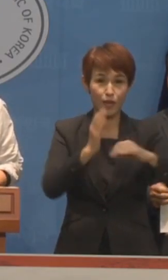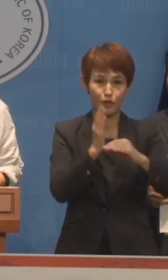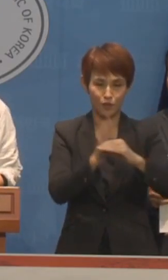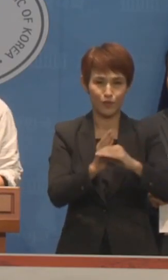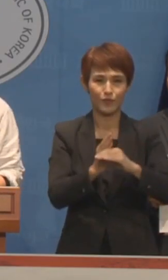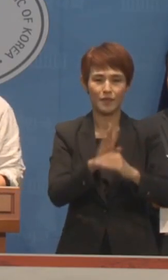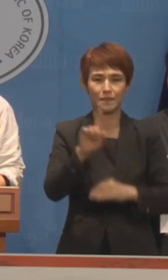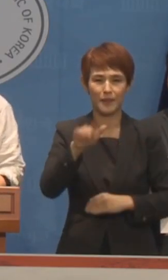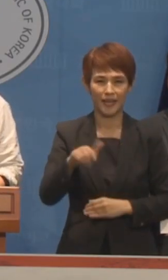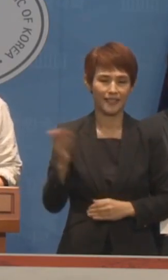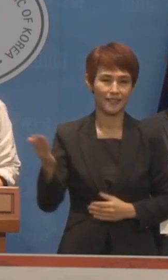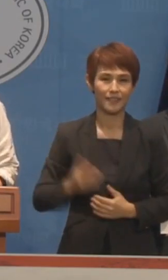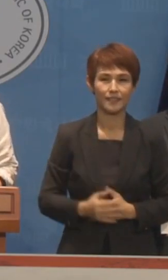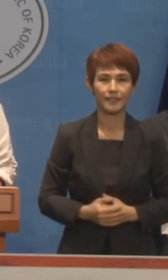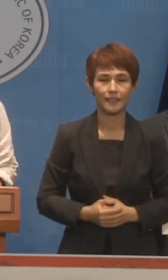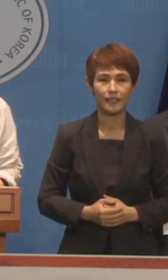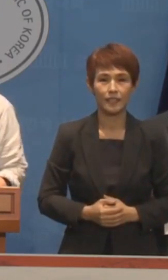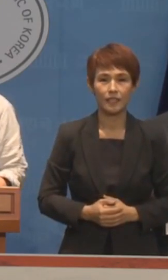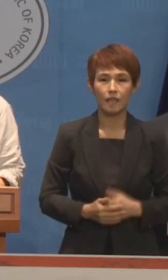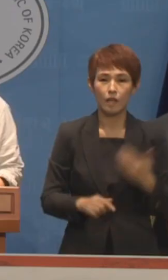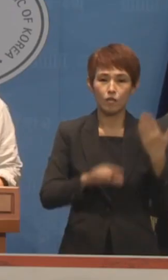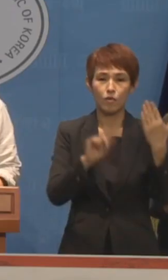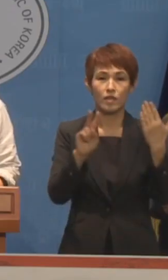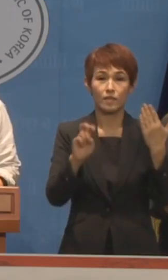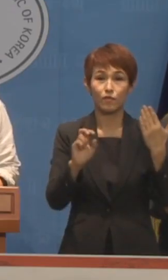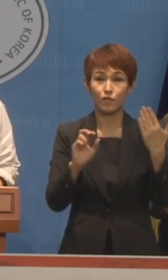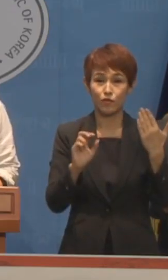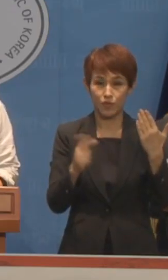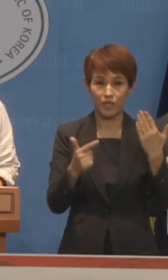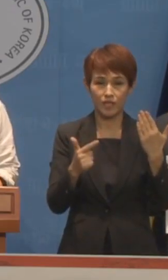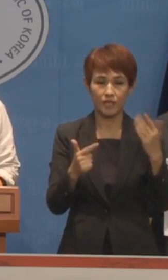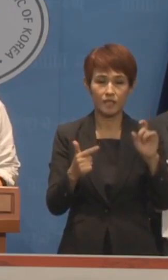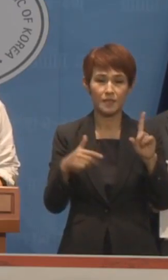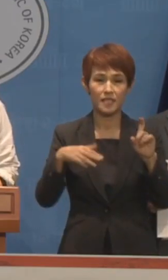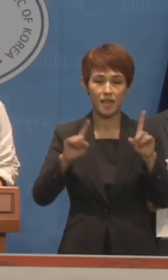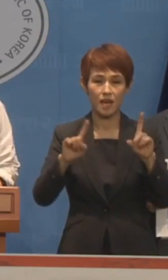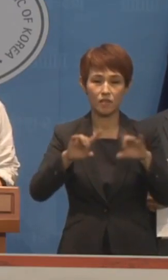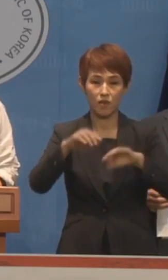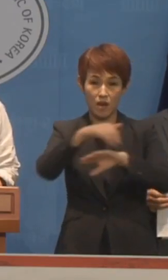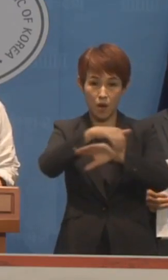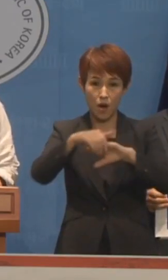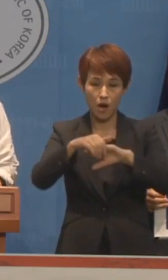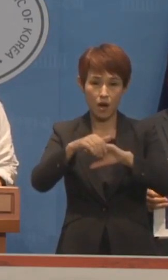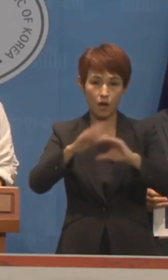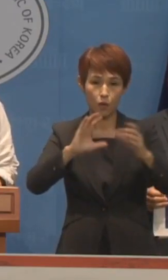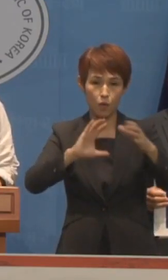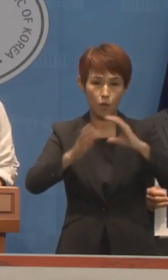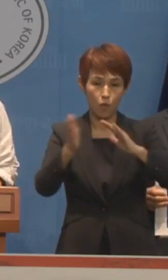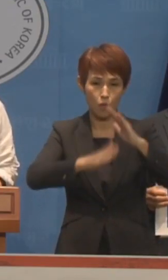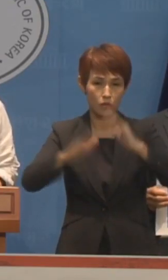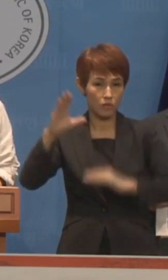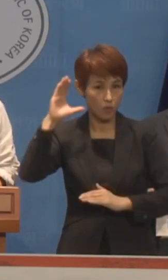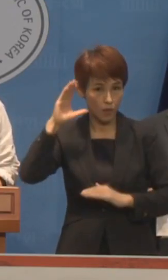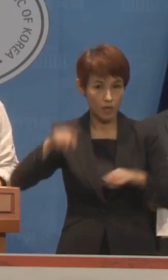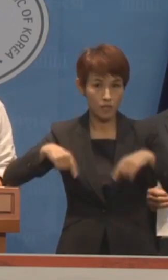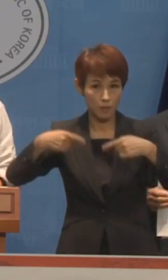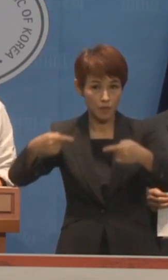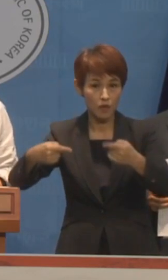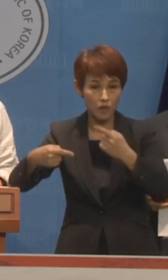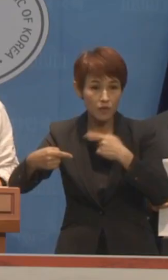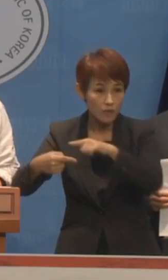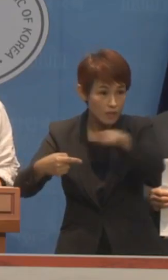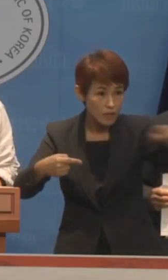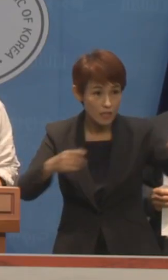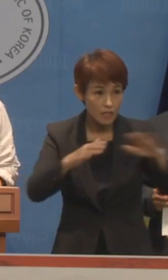박수홍입니다. 저는 지난 9월 26일 11차 전력수급 기본계획 공청회에 참석한 정부의 소수 전문가들의 발언을